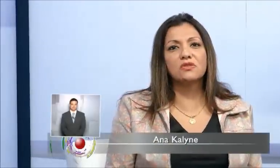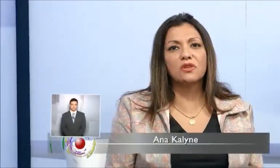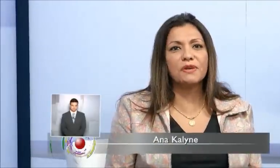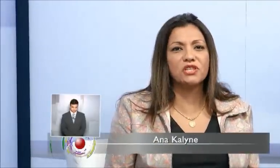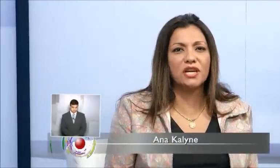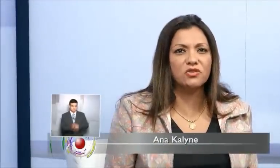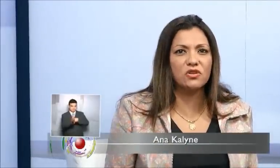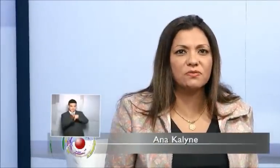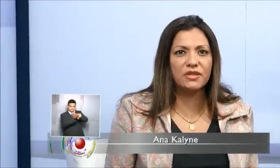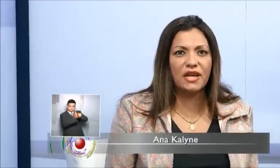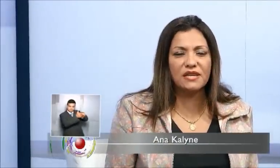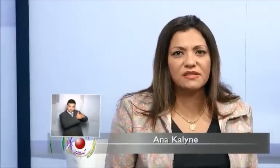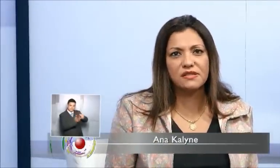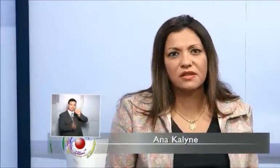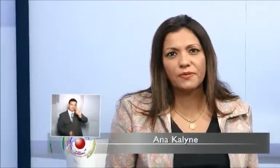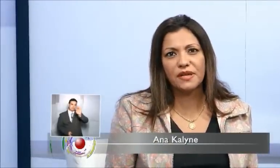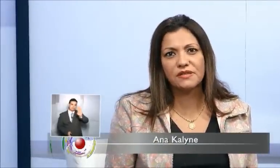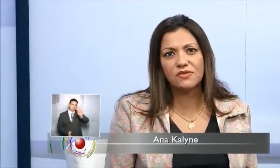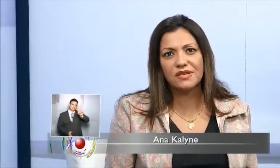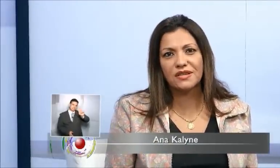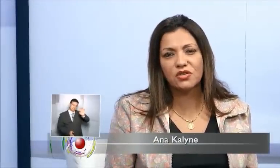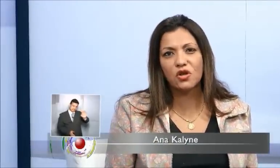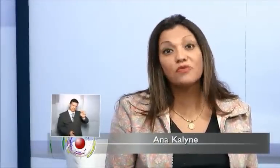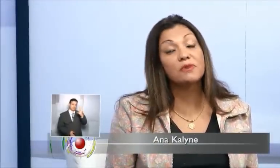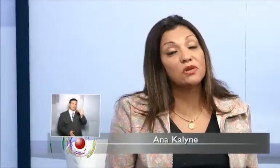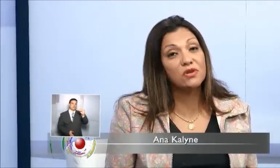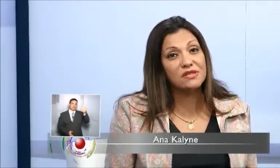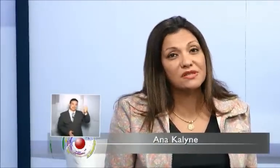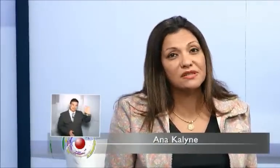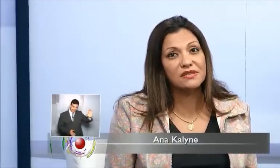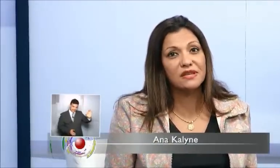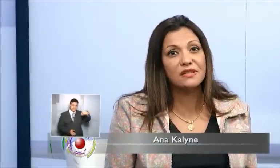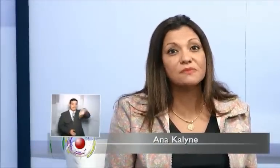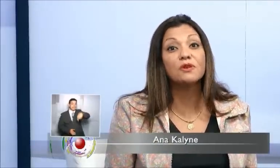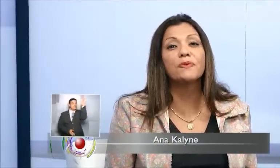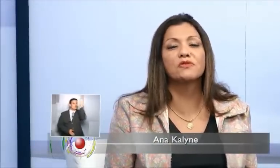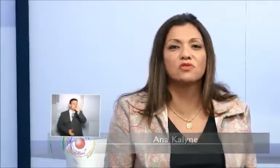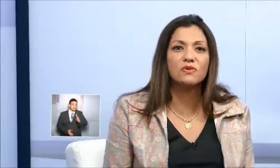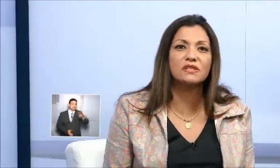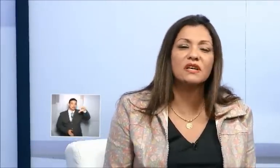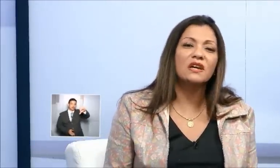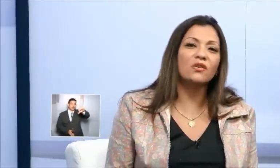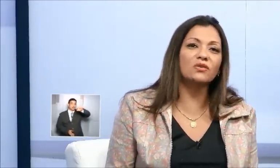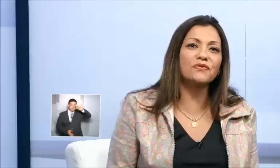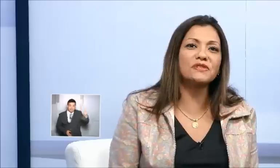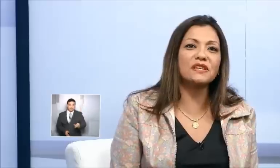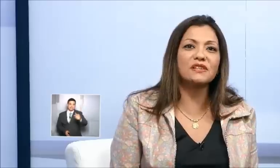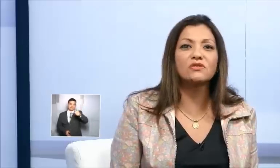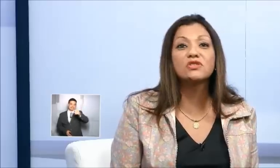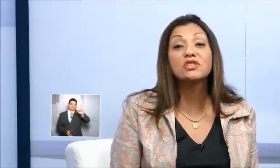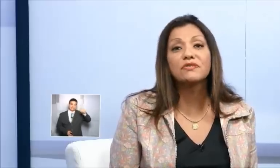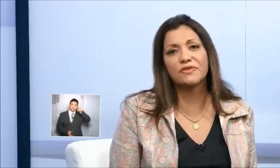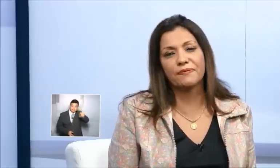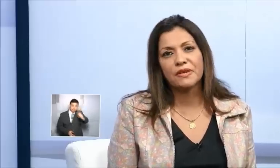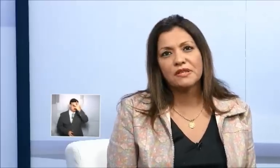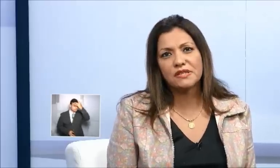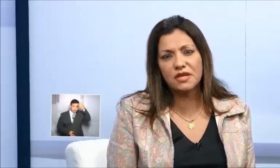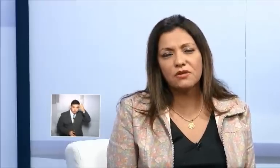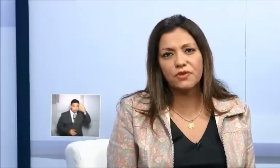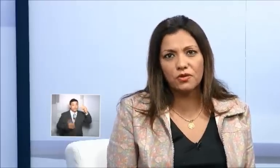Segundo o censo do IBGE de 2010, existem no Brasil cerca de 9.700.000 pessoas com deficiência